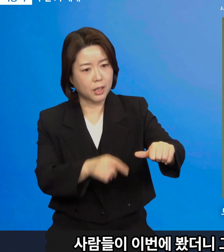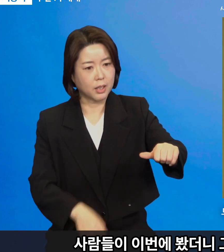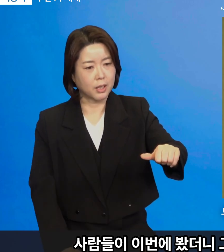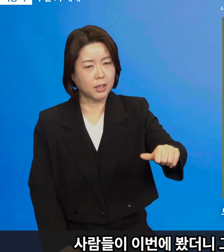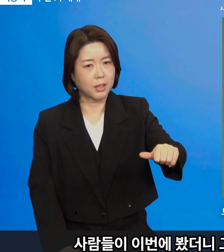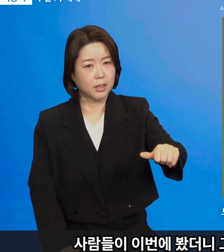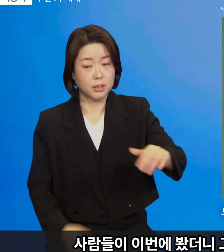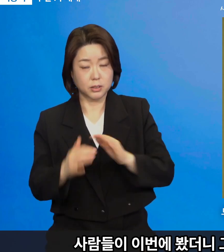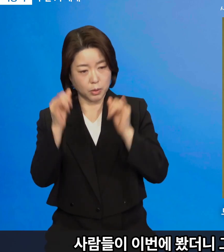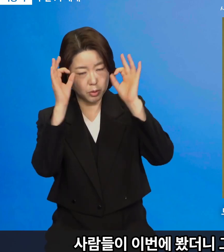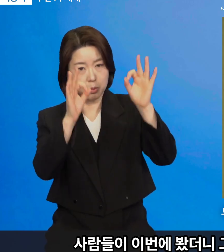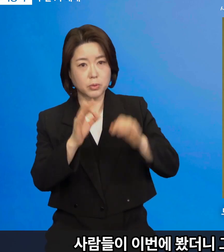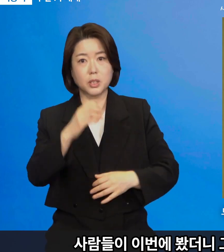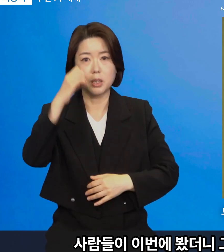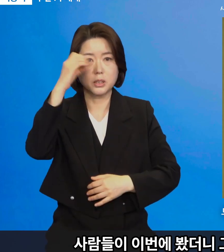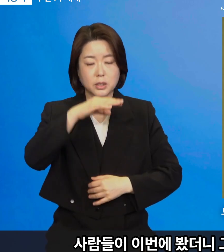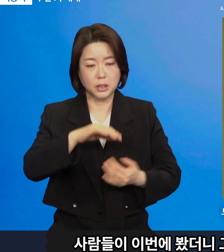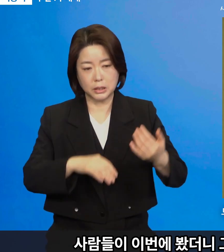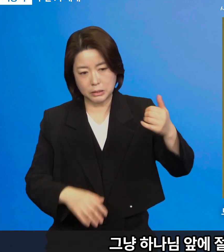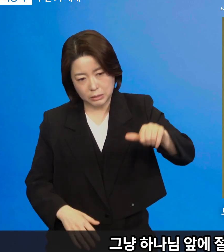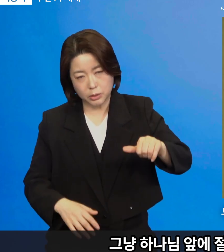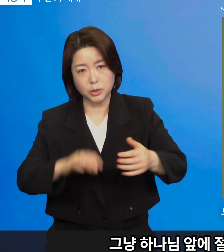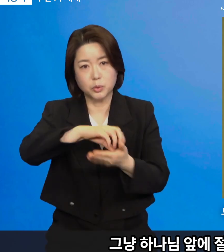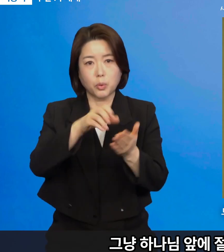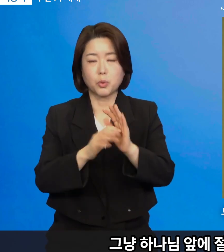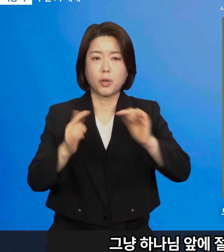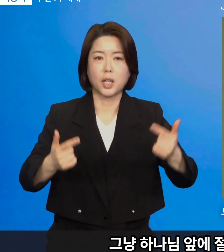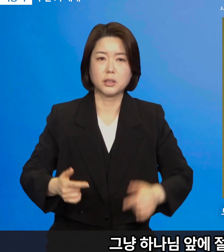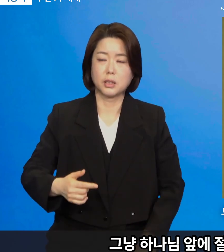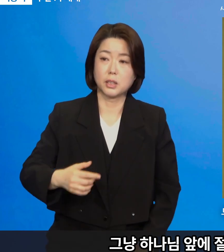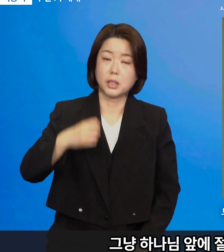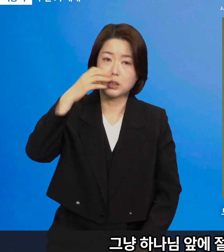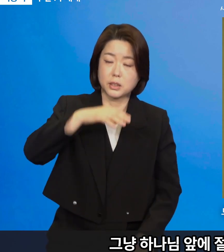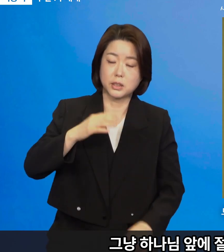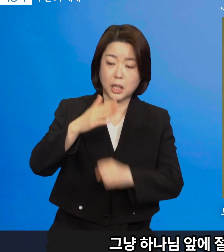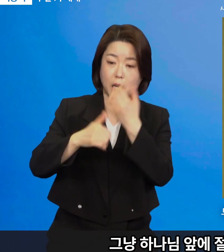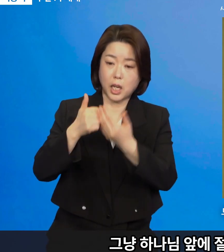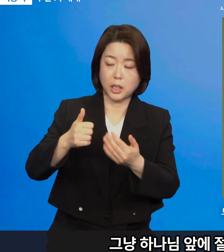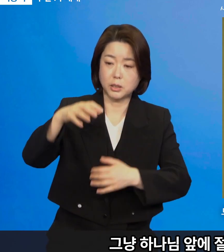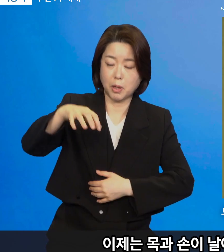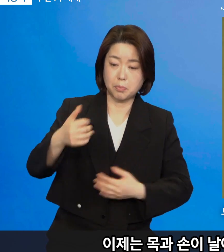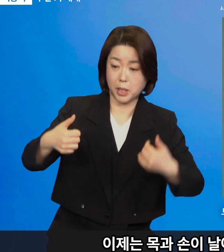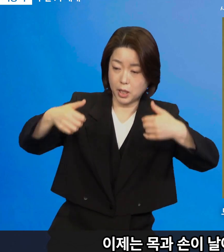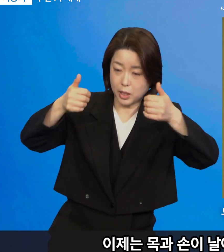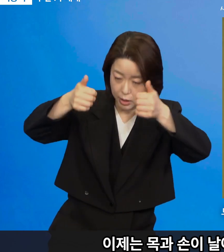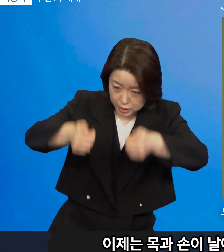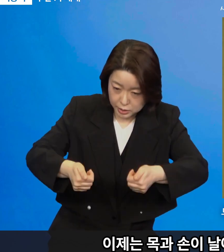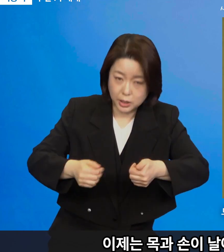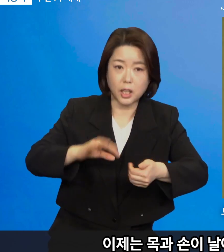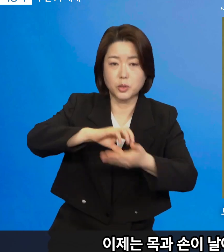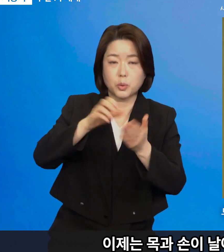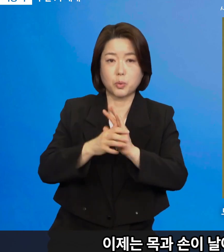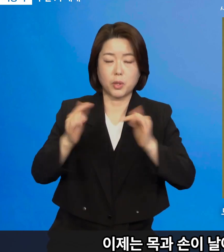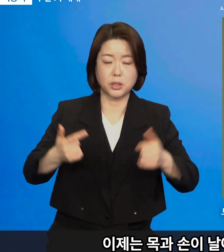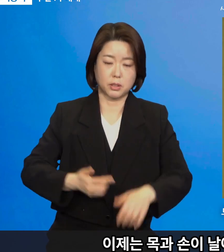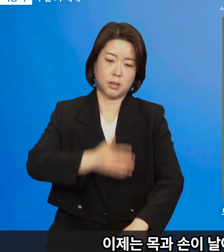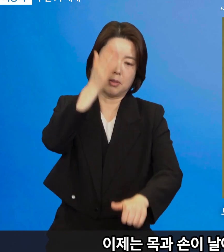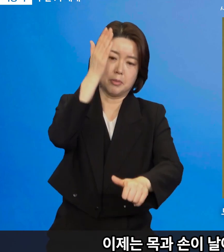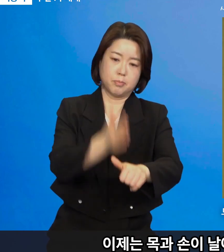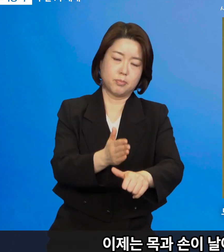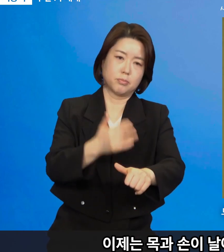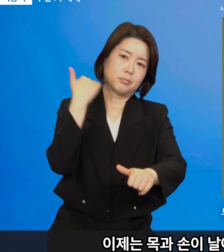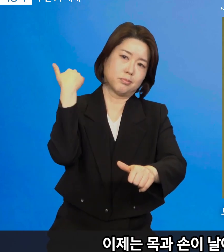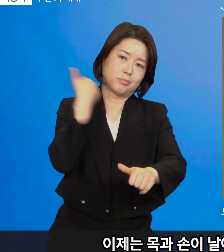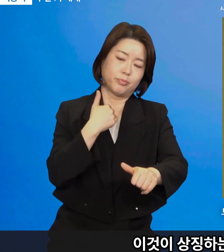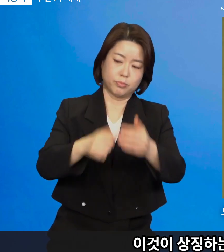이번에 봤더니 그냥 쓰러진 정도가 아니고, 그냥 하나님 앞에 절하는 정도가 아니고, 이제는 목과 손이 날아가 버렸어. 부러져